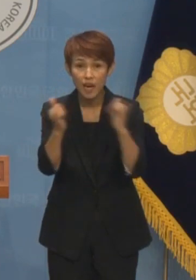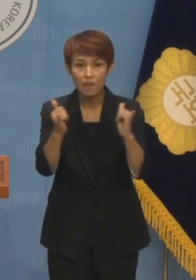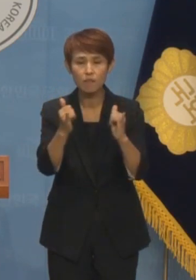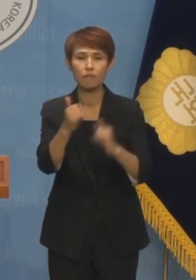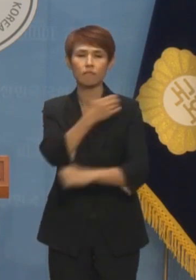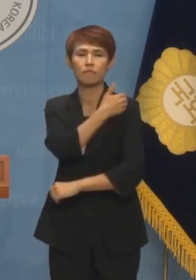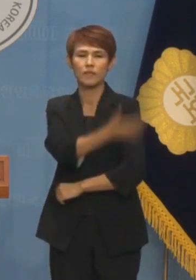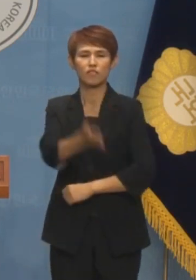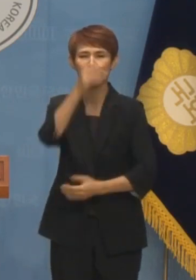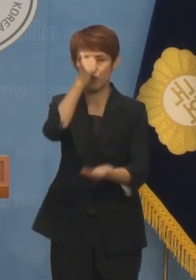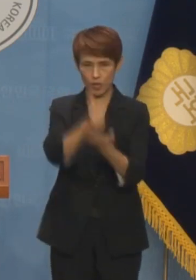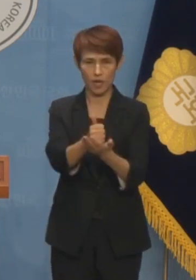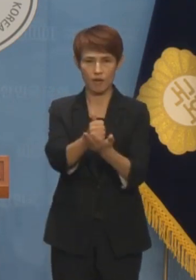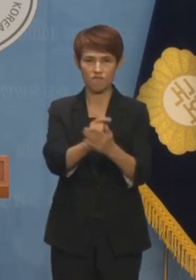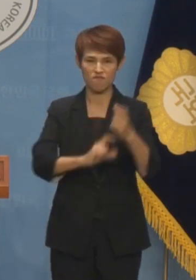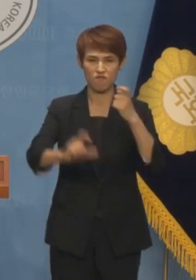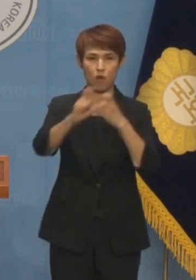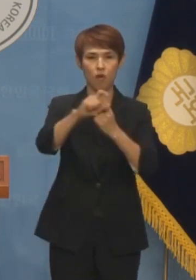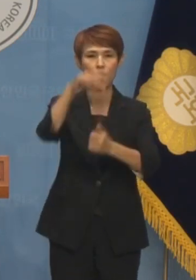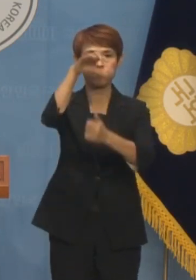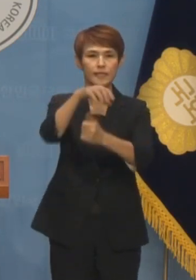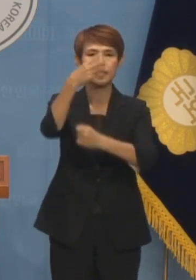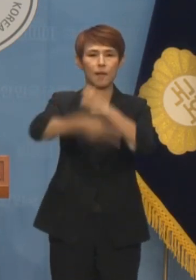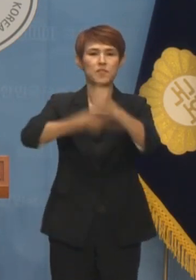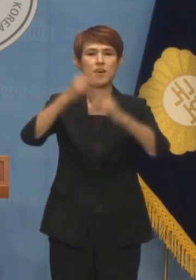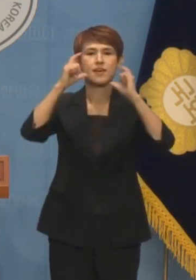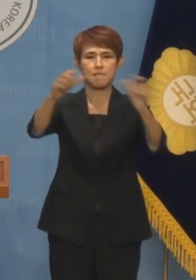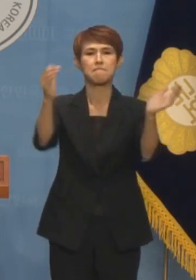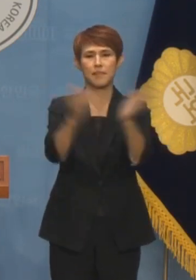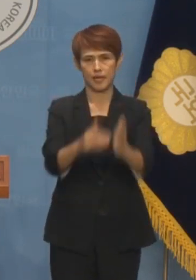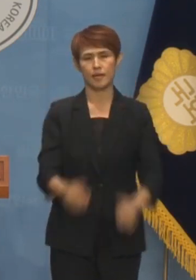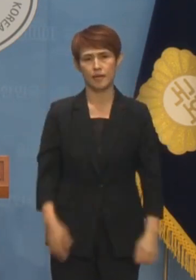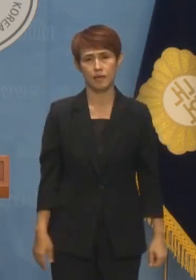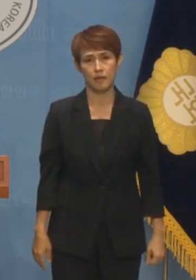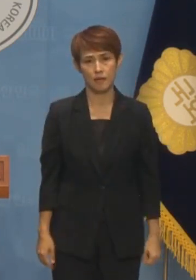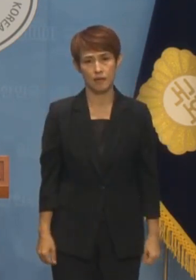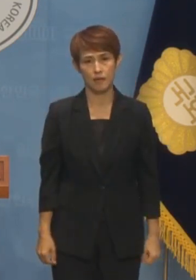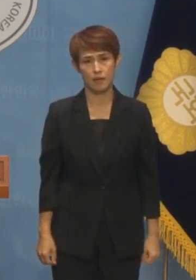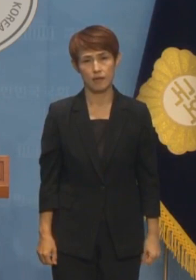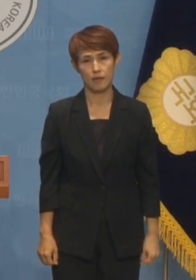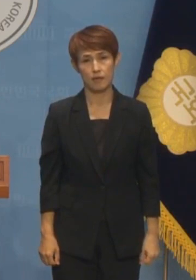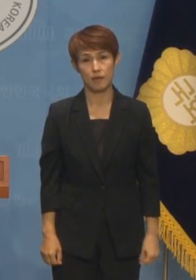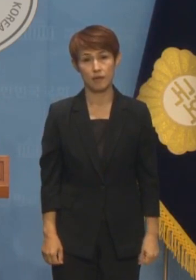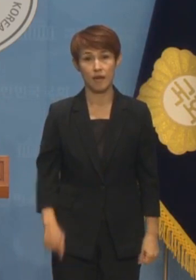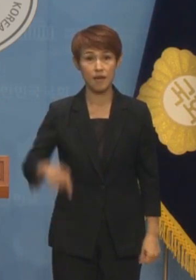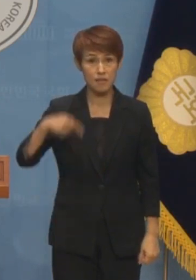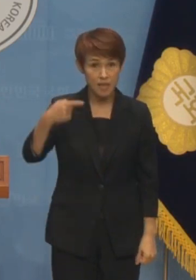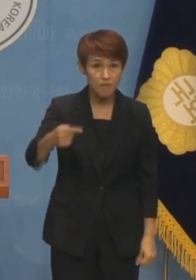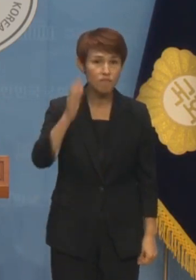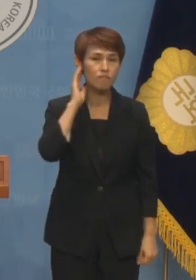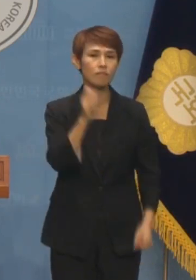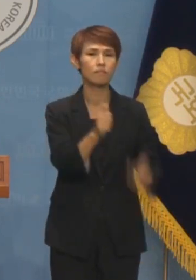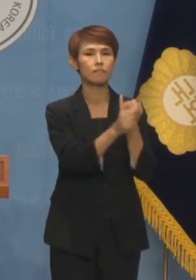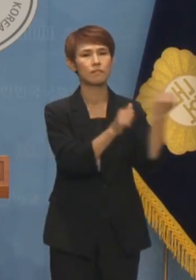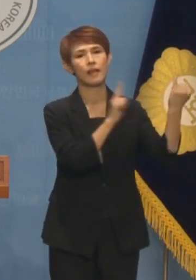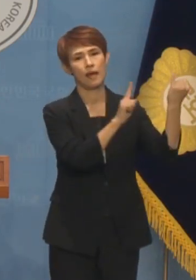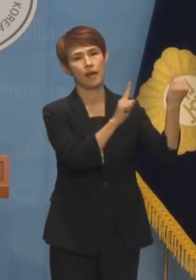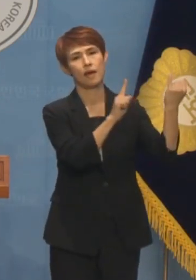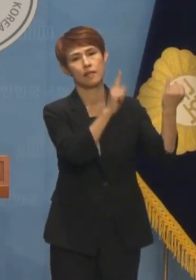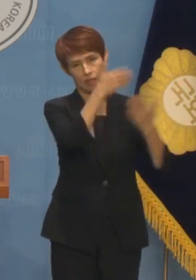혐의를 추가해 징역 3년을 구형했습니다. 이제 김건희 여사만